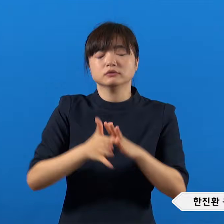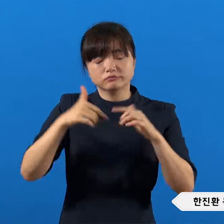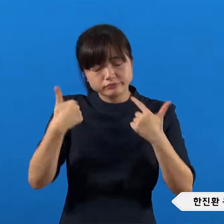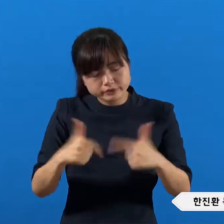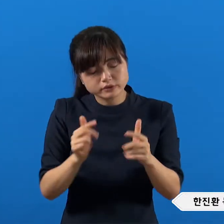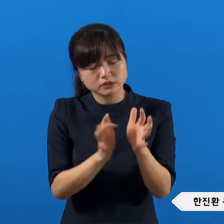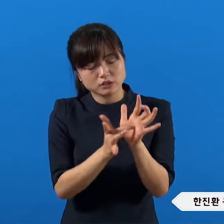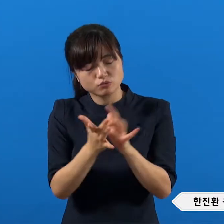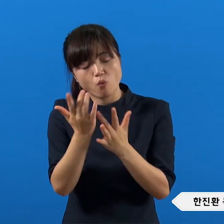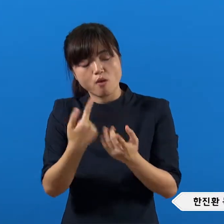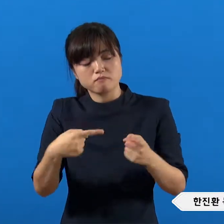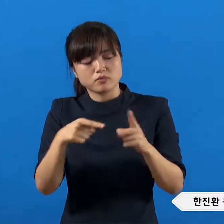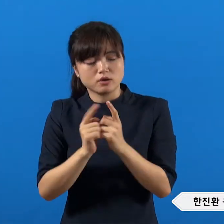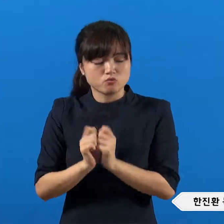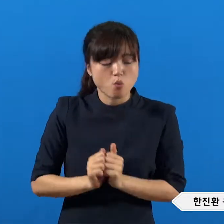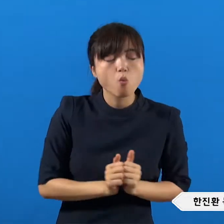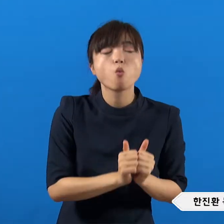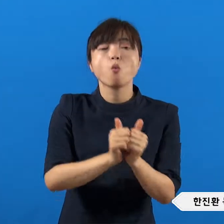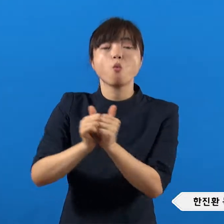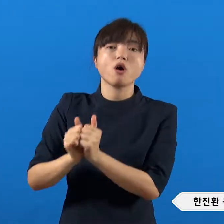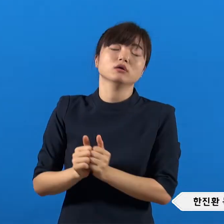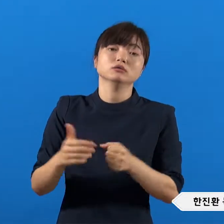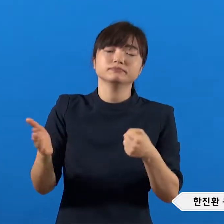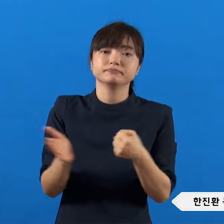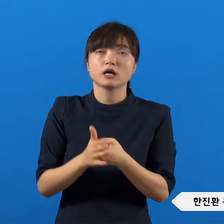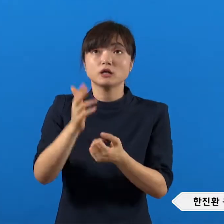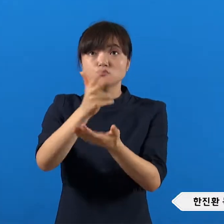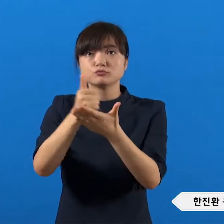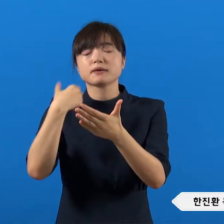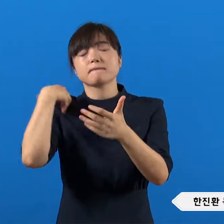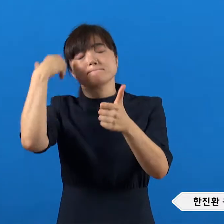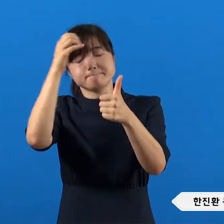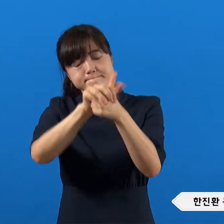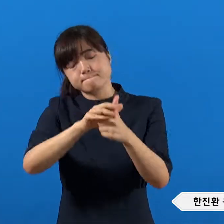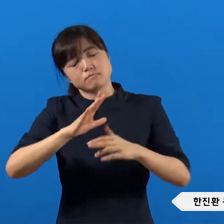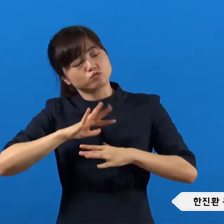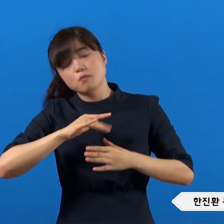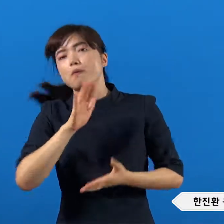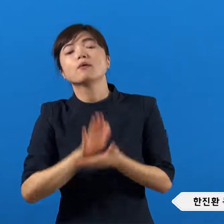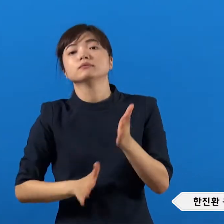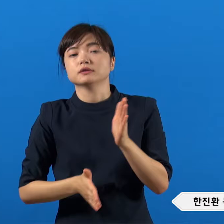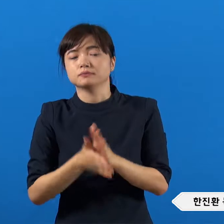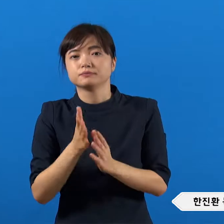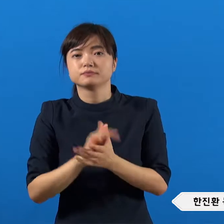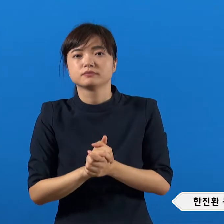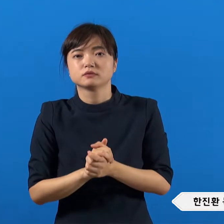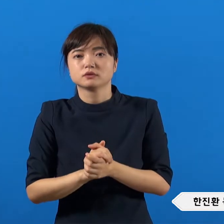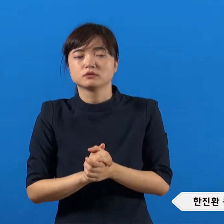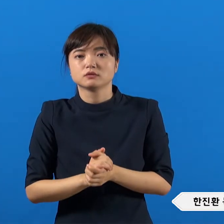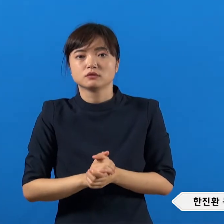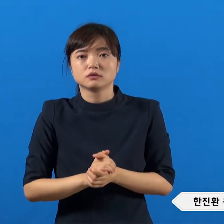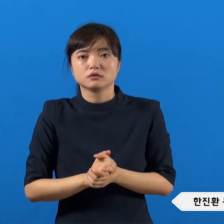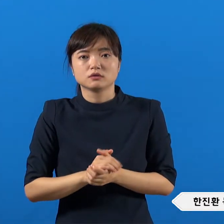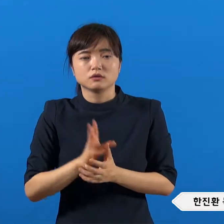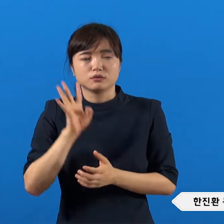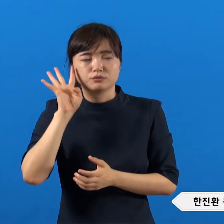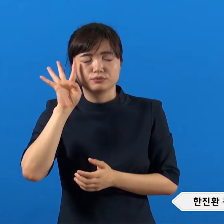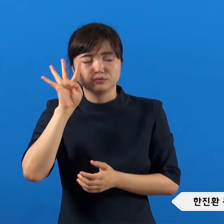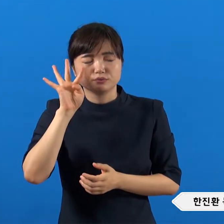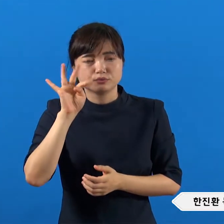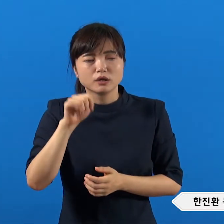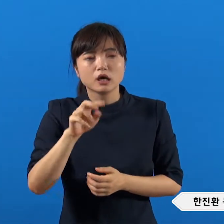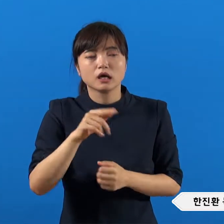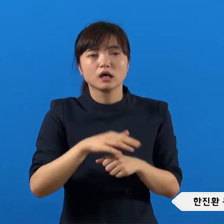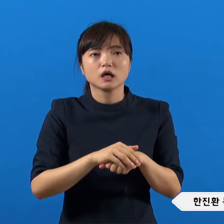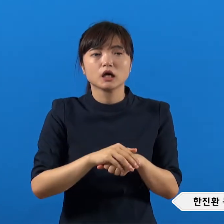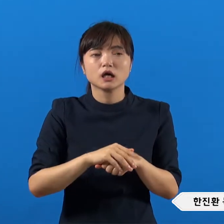늘 예수님과 동행을 하니까 다 주님께 맡기고 두렵지 않았습니다. 한 번은 대장암 수술을